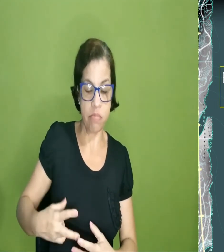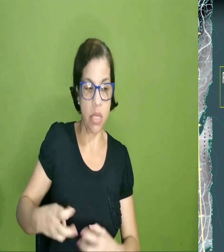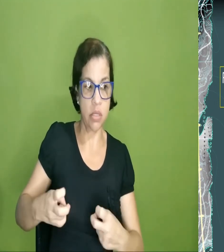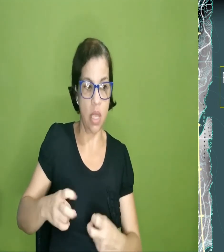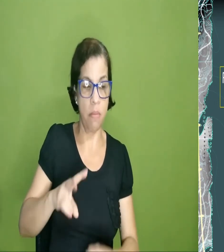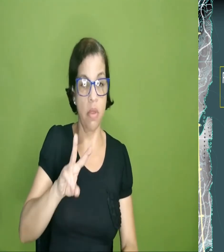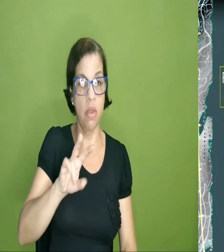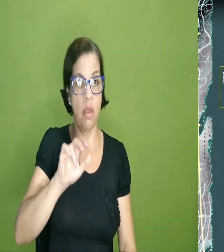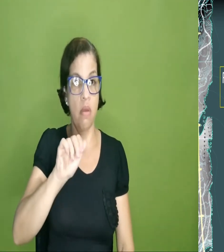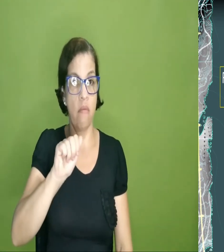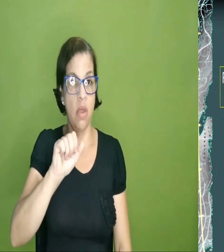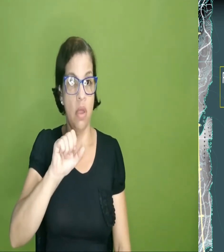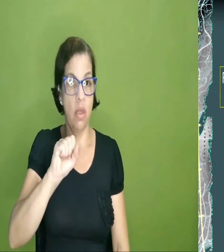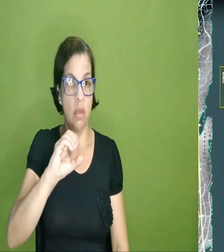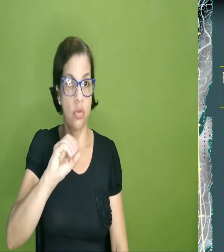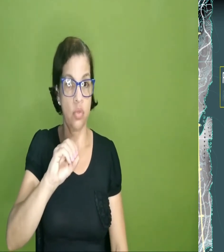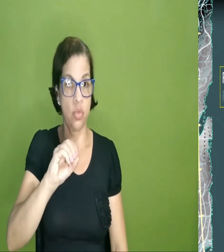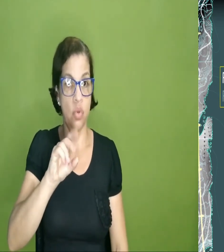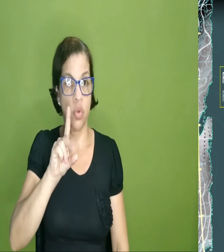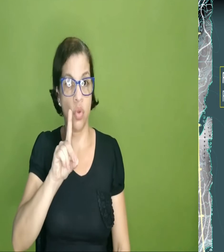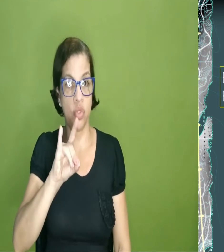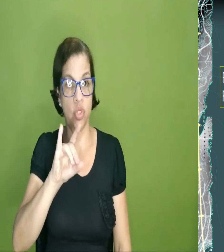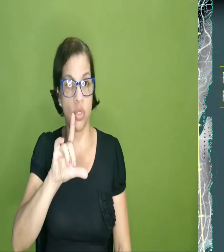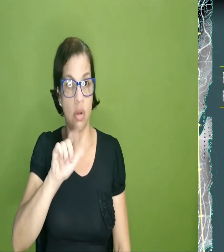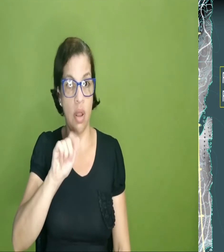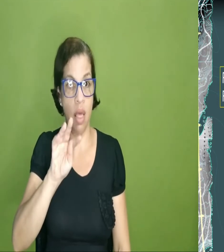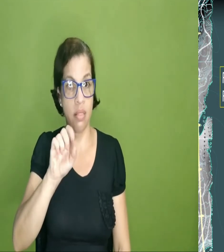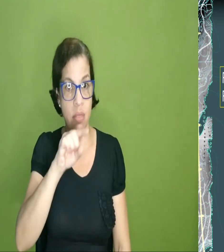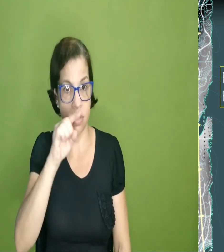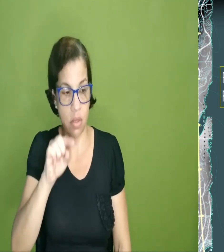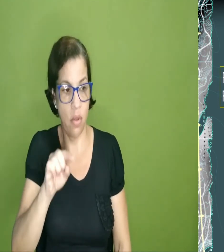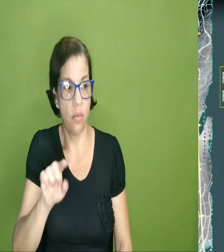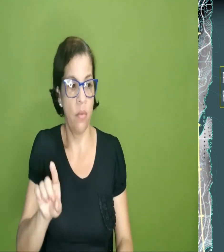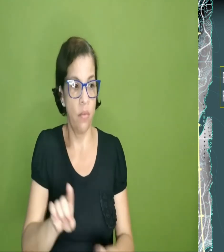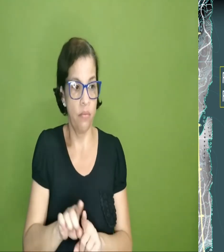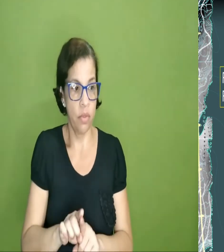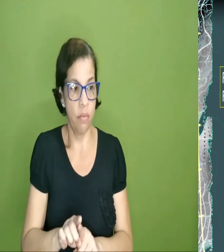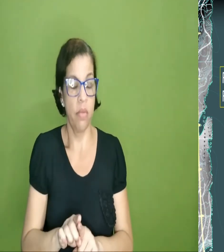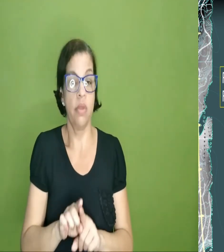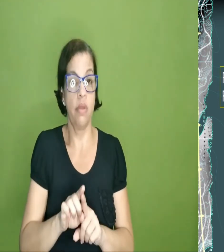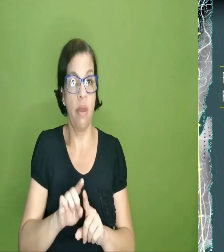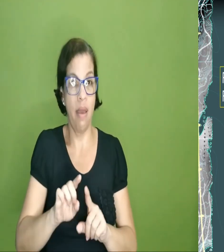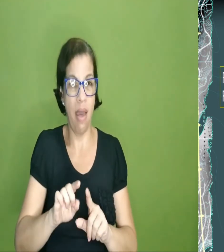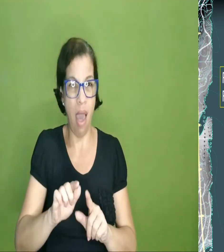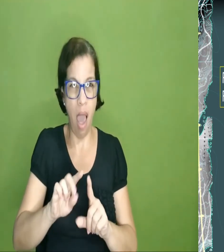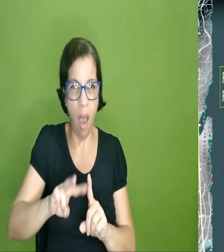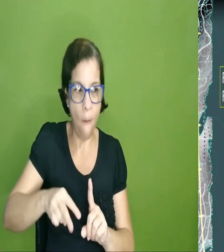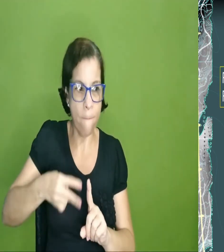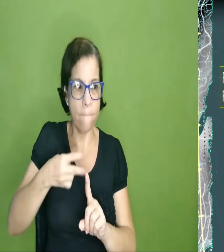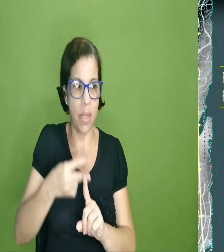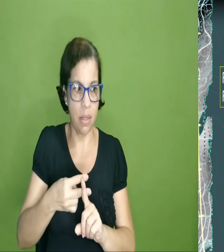e consequente aumento da perfusão renal. Há também uma ação sobre receptores